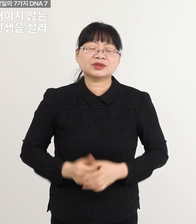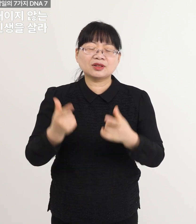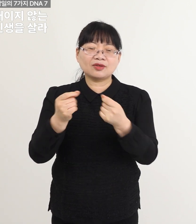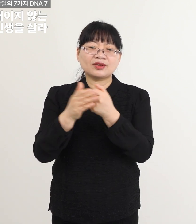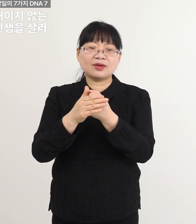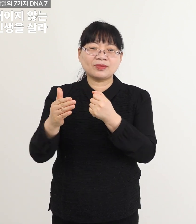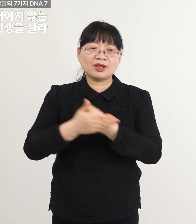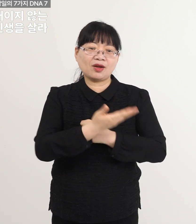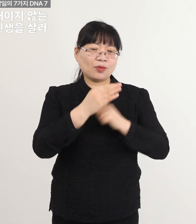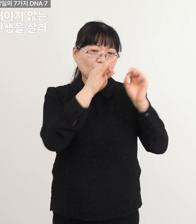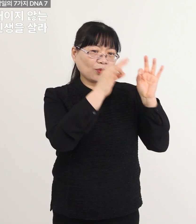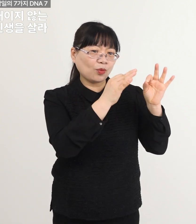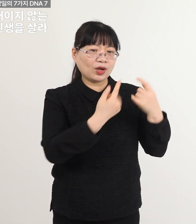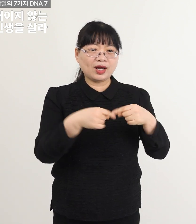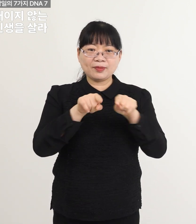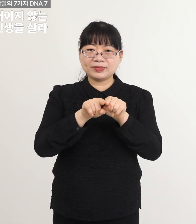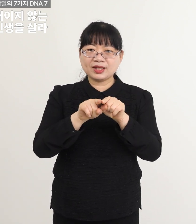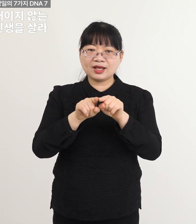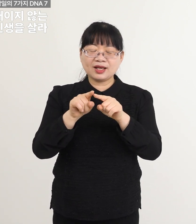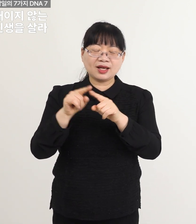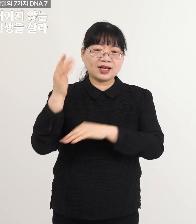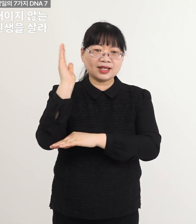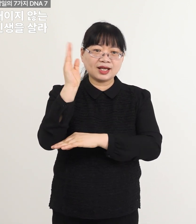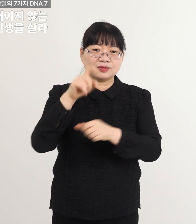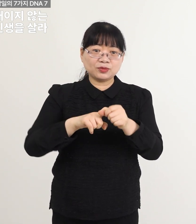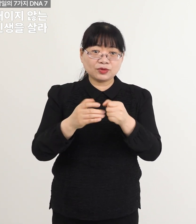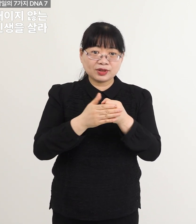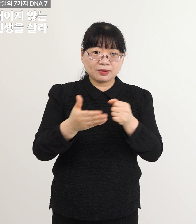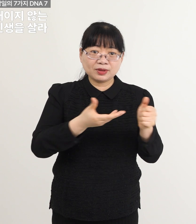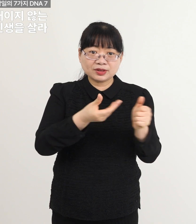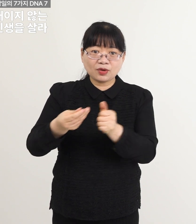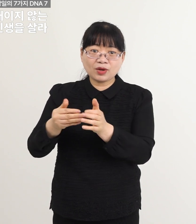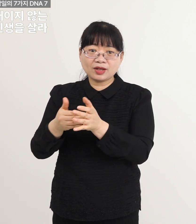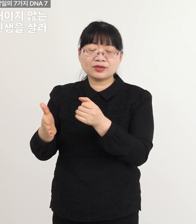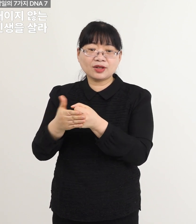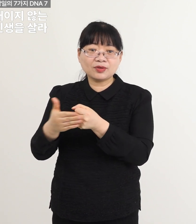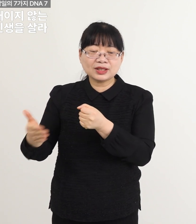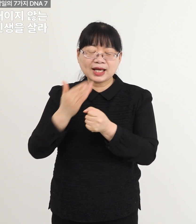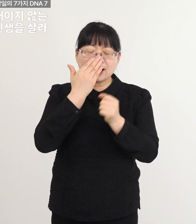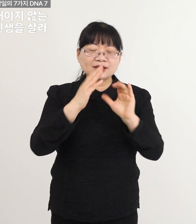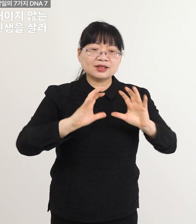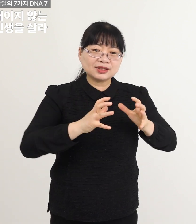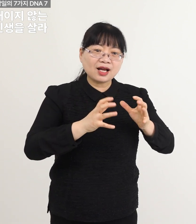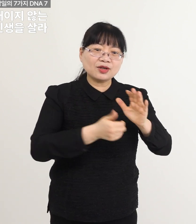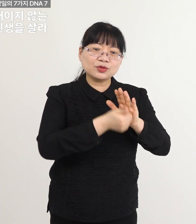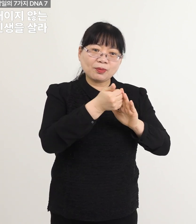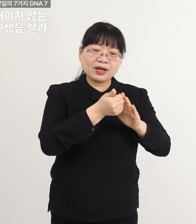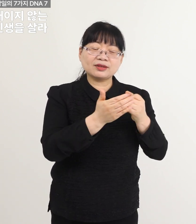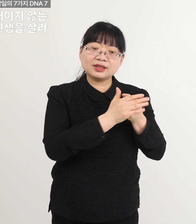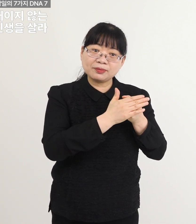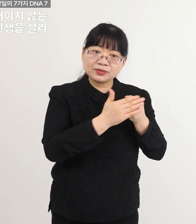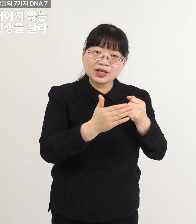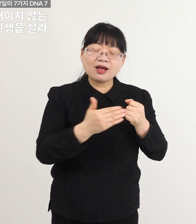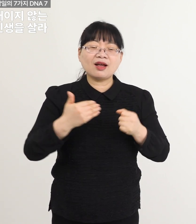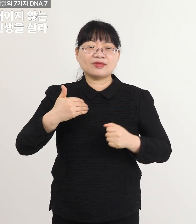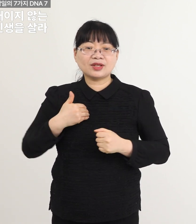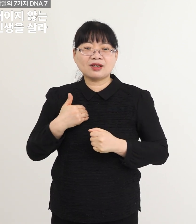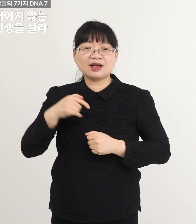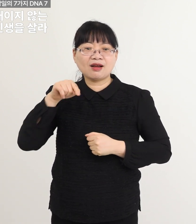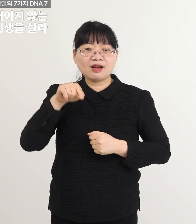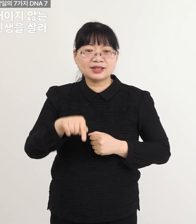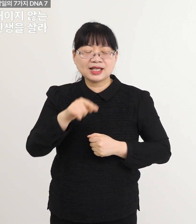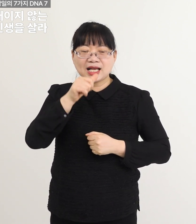이러므로 너희를 보고 함께 이야기하려고 청하였으니 이스라엘의 소망으로 말미암아 내가